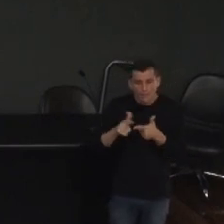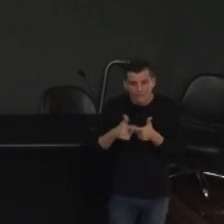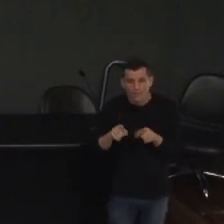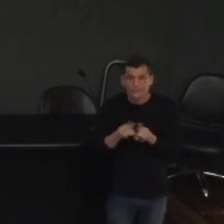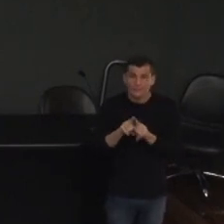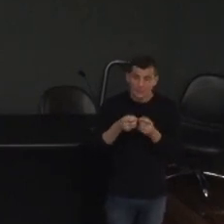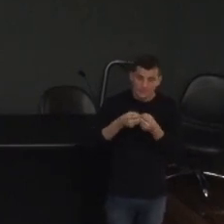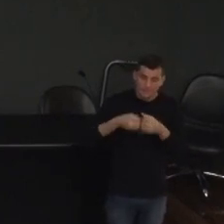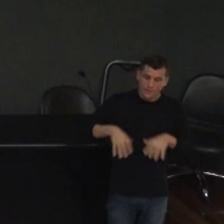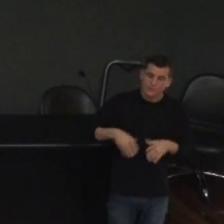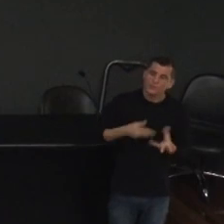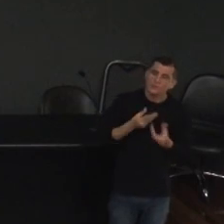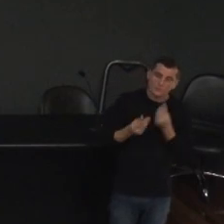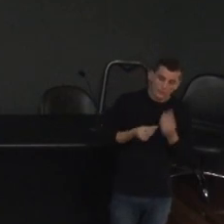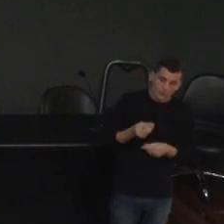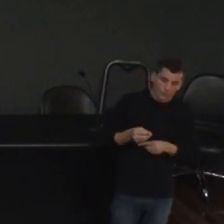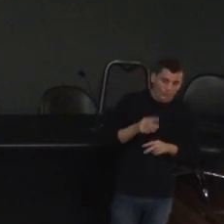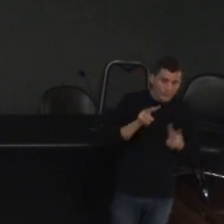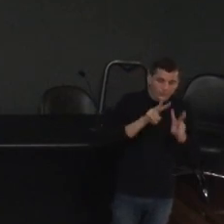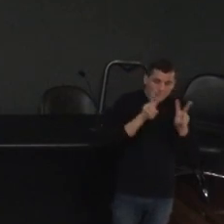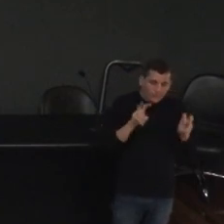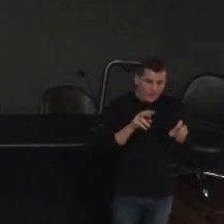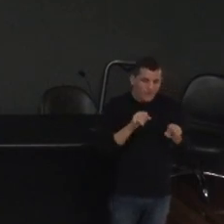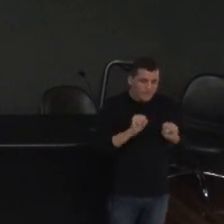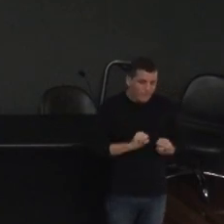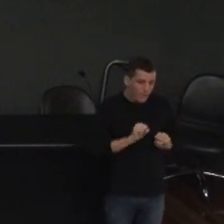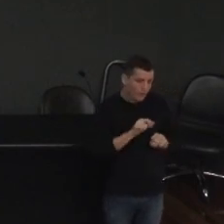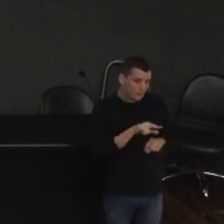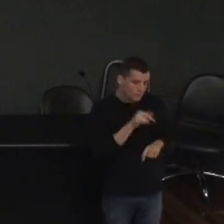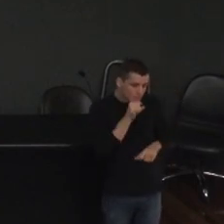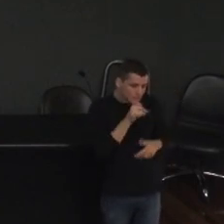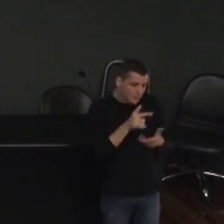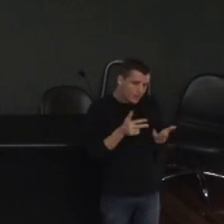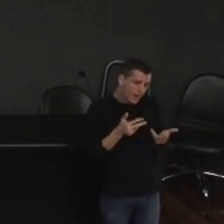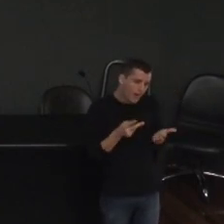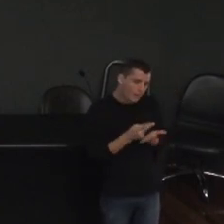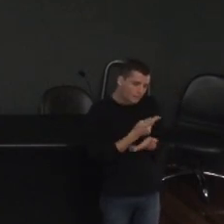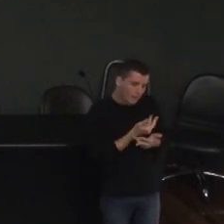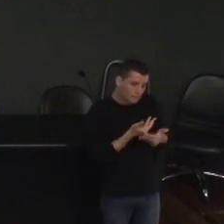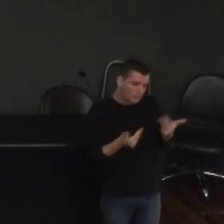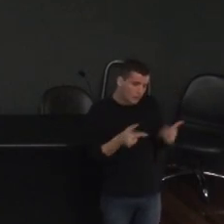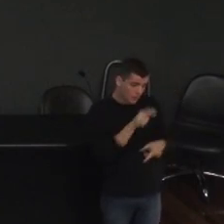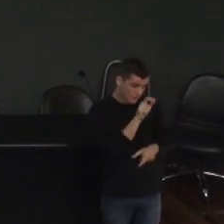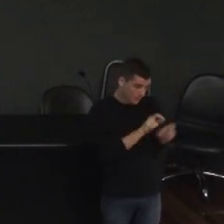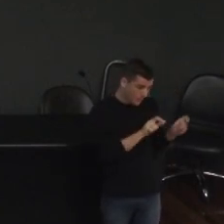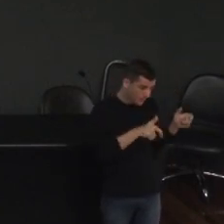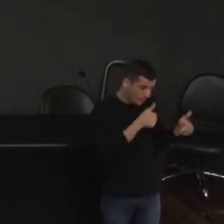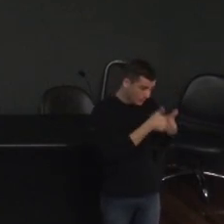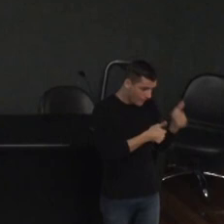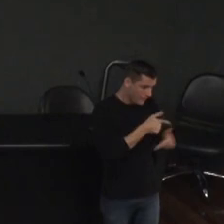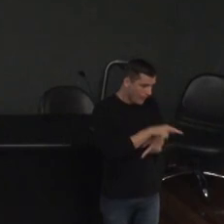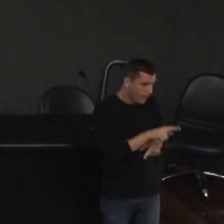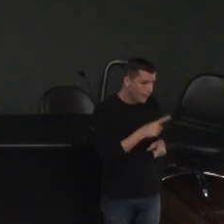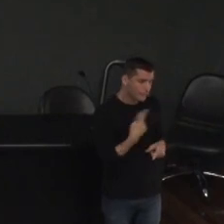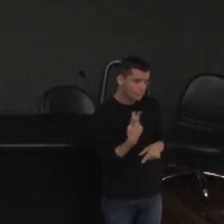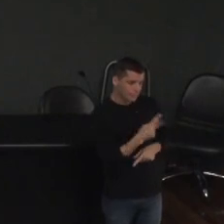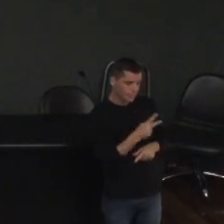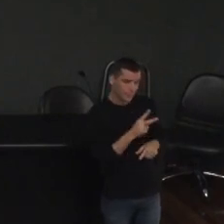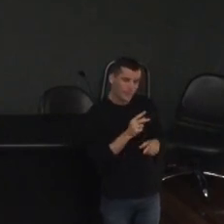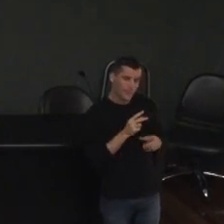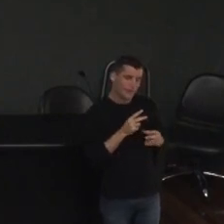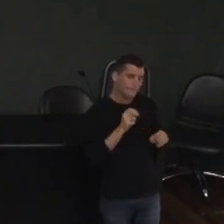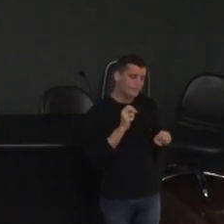prejuízo em relação a continuidade de várias atividades referentes àquele servidor né uma outra sanção é